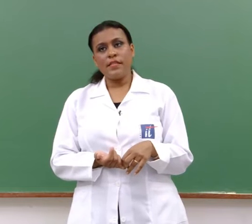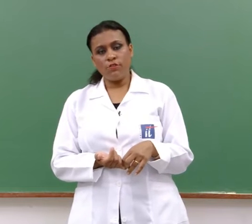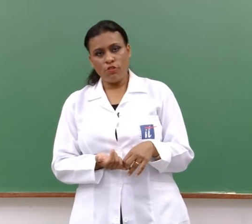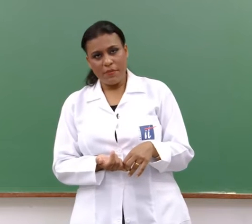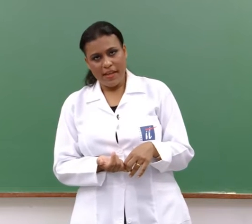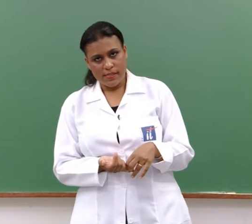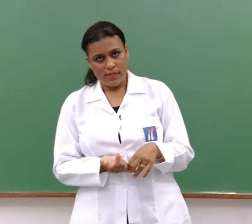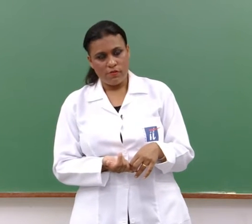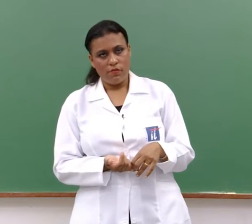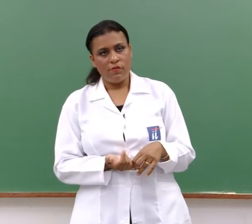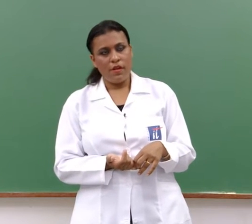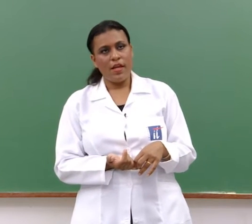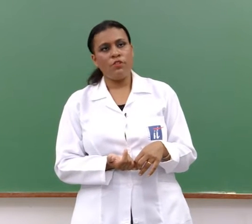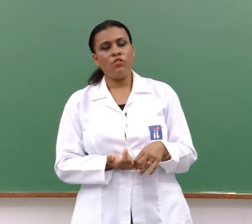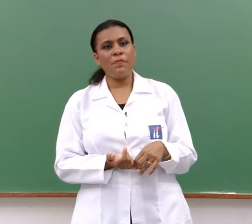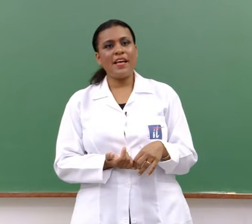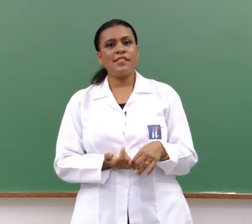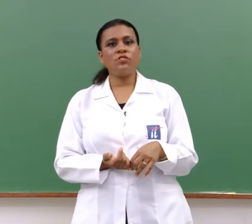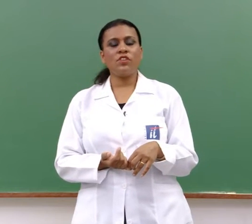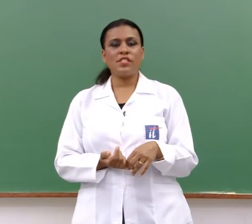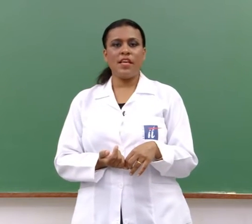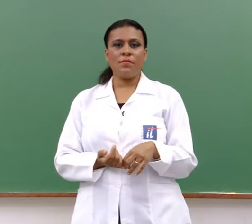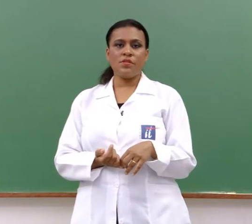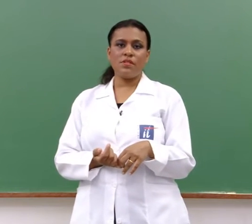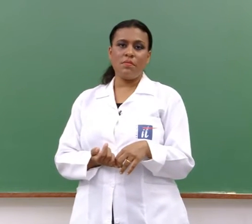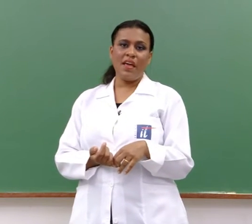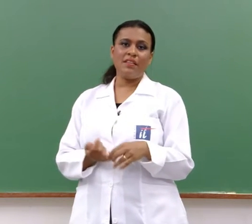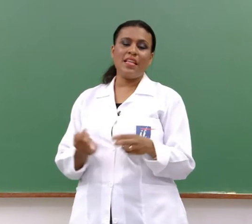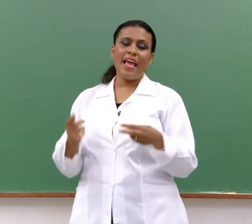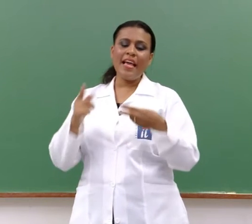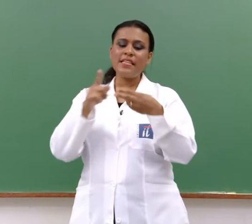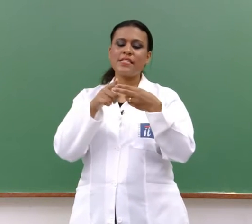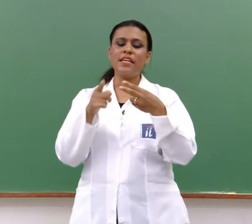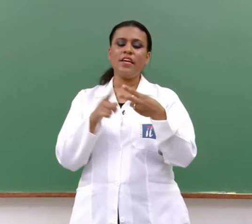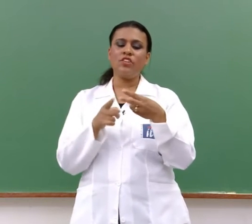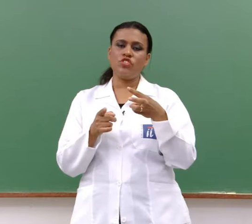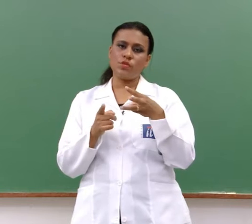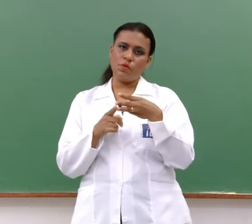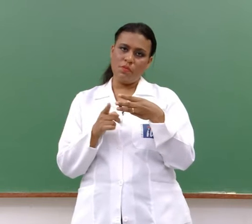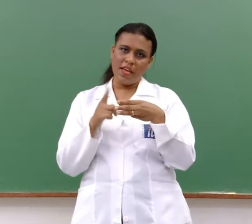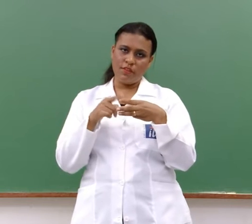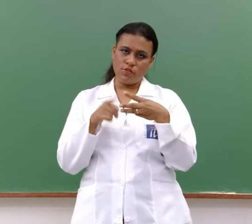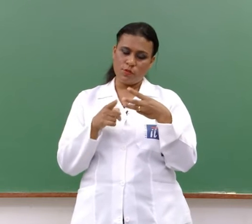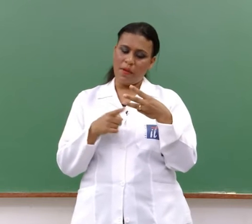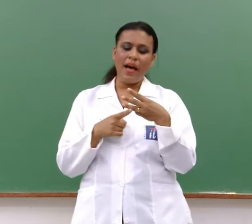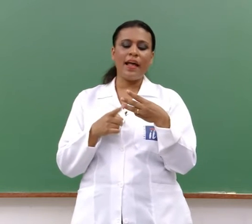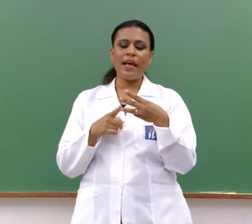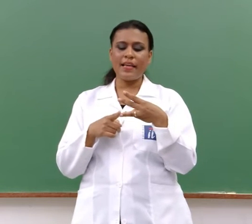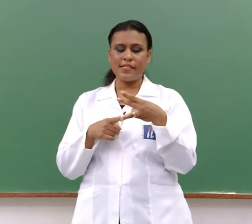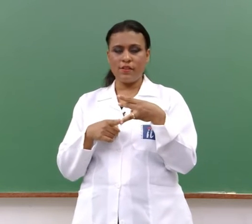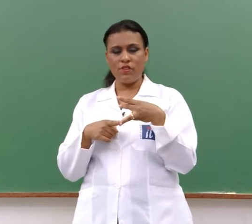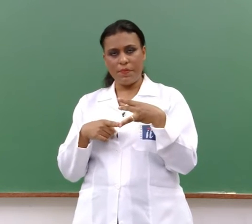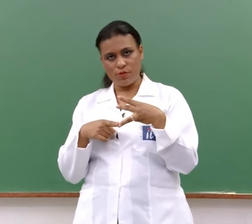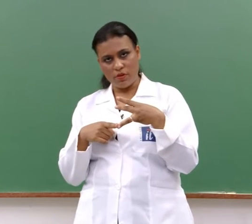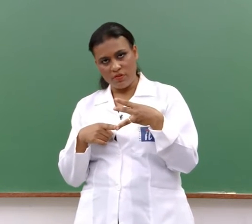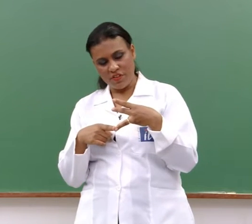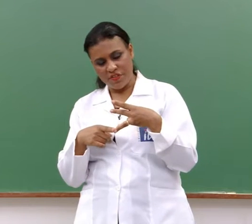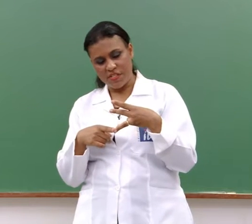Pensando no Brasil, né? No Brasil nós temos também 3 grandes momentos para a questão da pessoa com